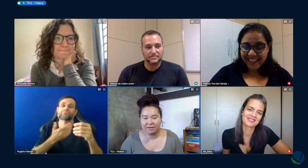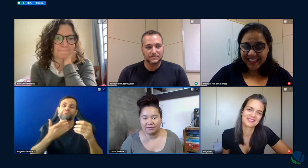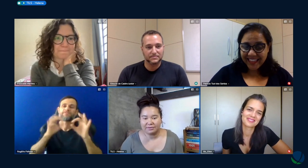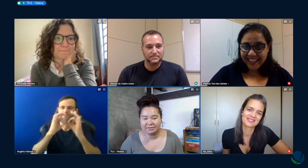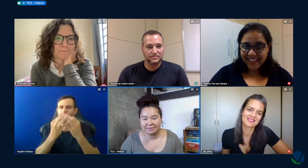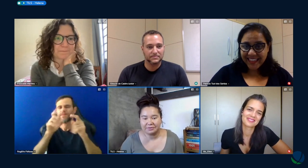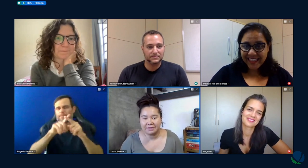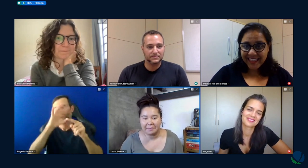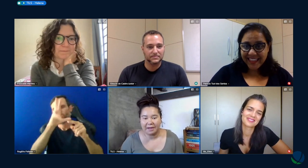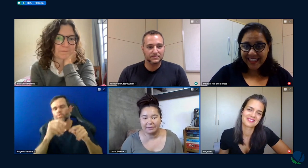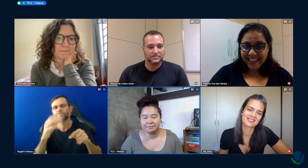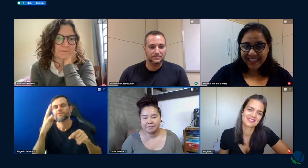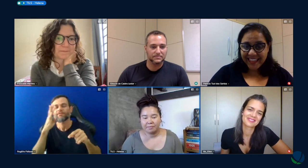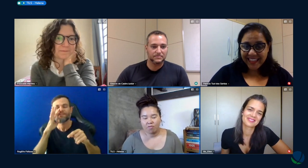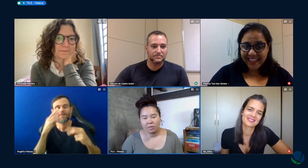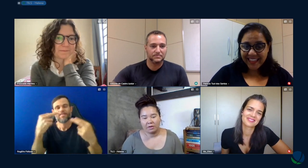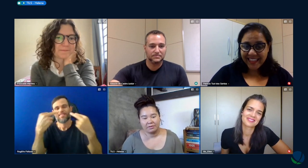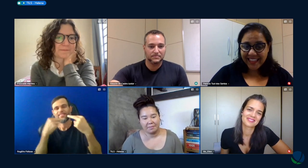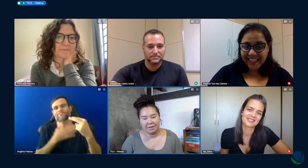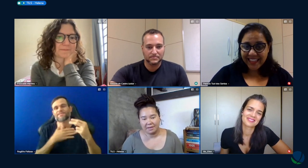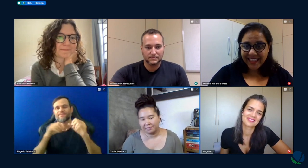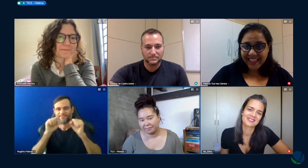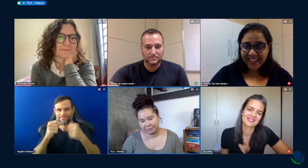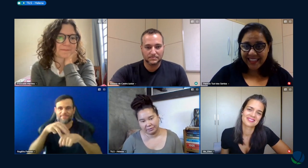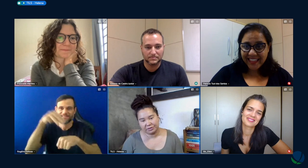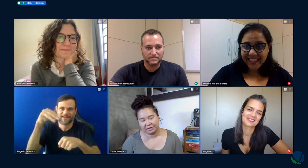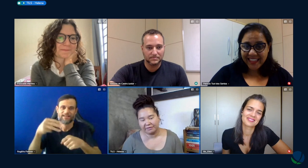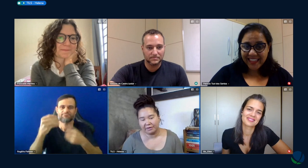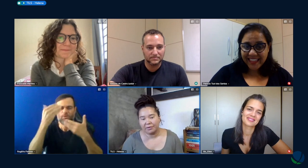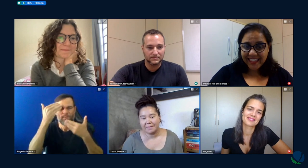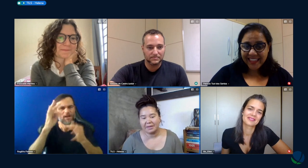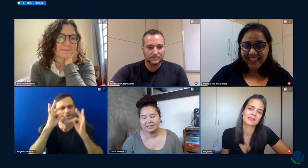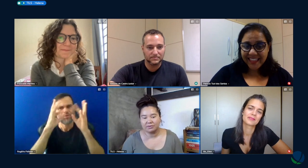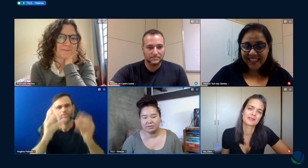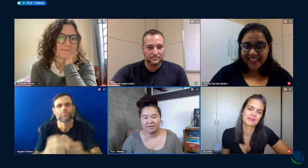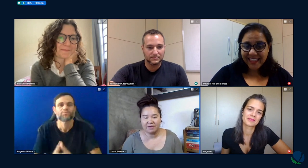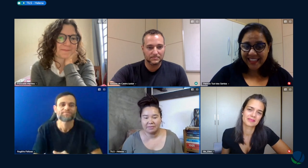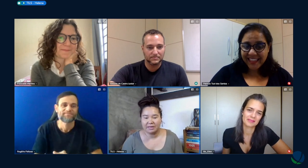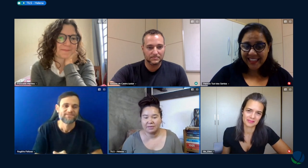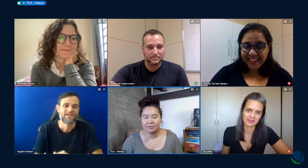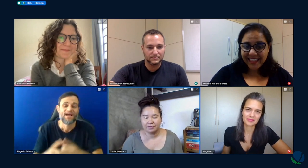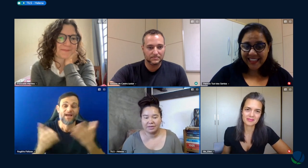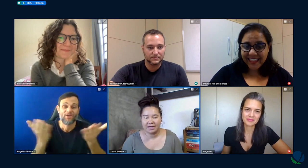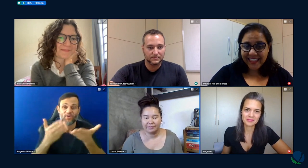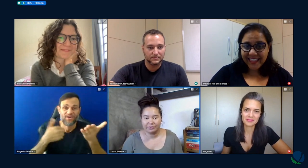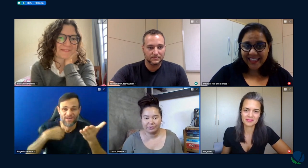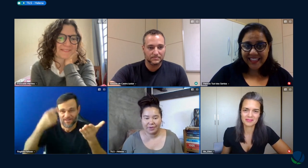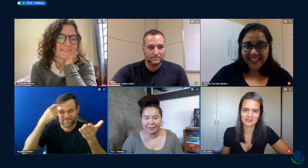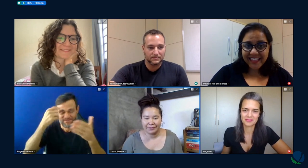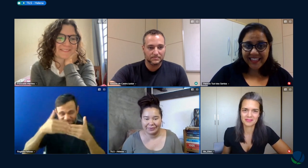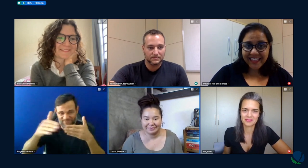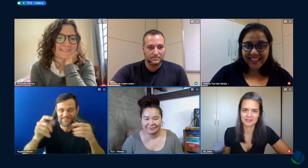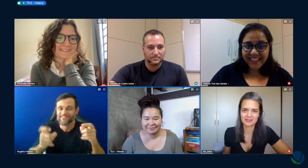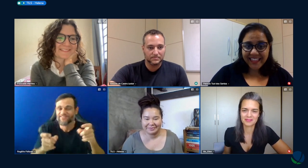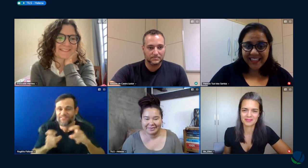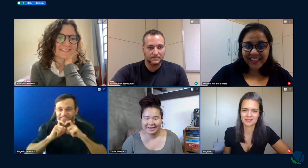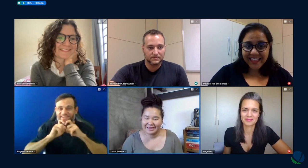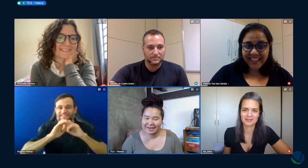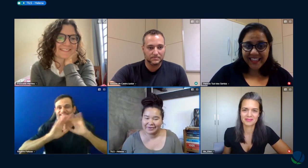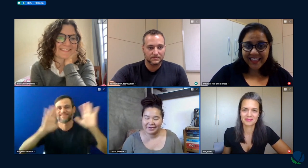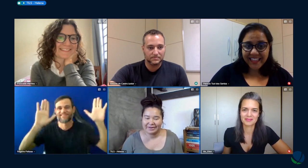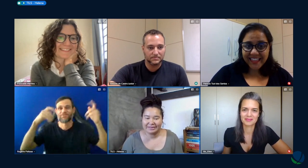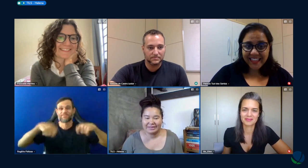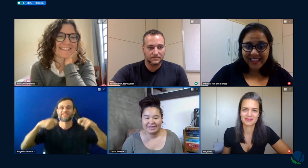trabalho, né? Na conclusão do trabalho. Também a professora Tudy já falou, mas a toda a minha família, muito obrigado por todo o apoio.